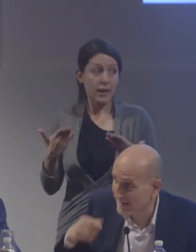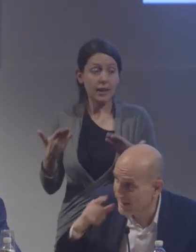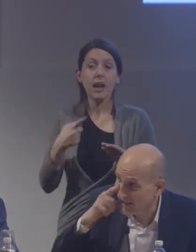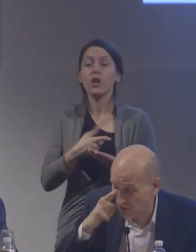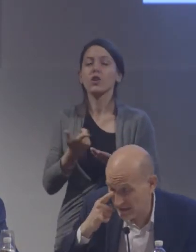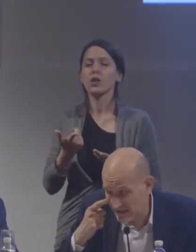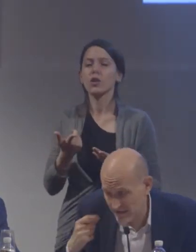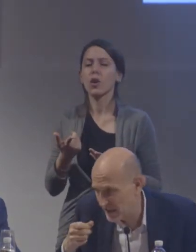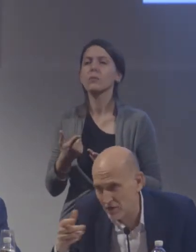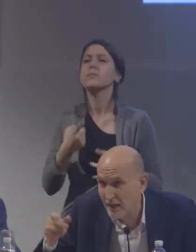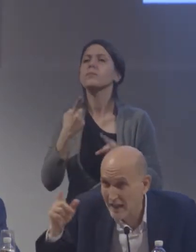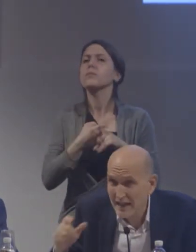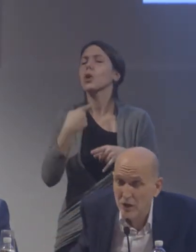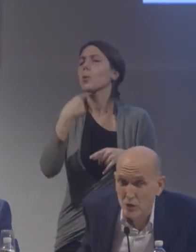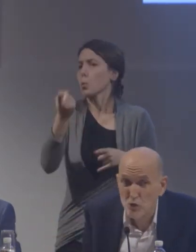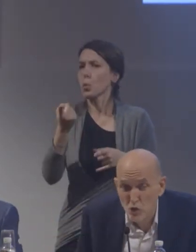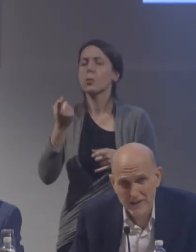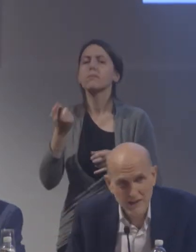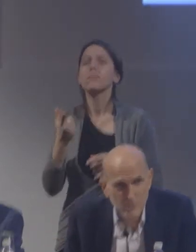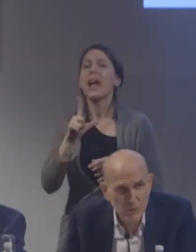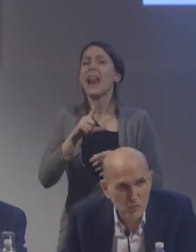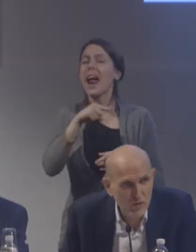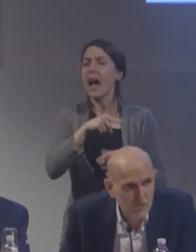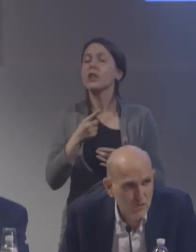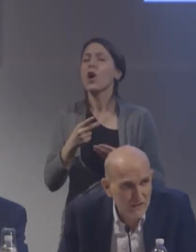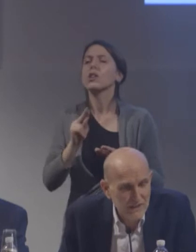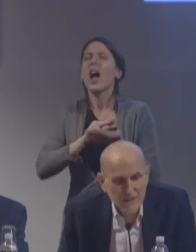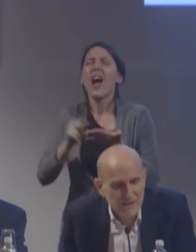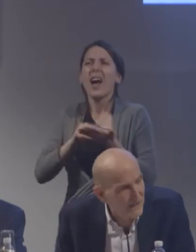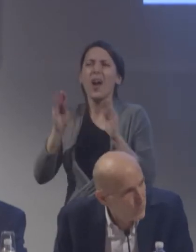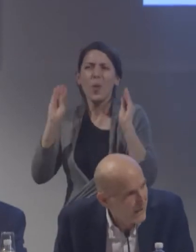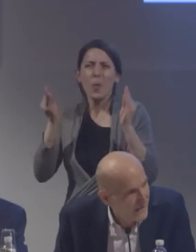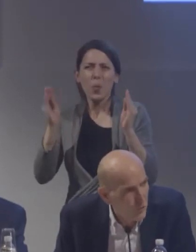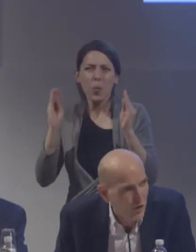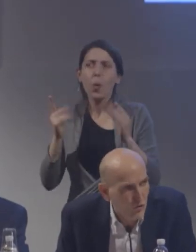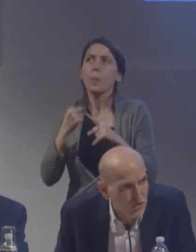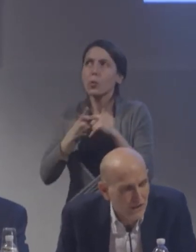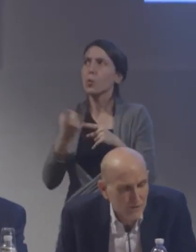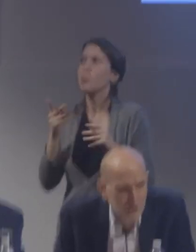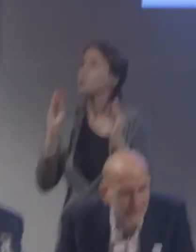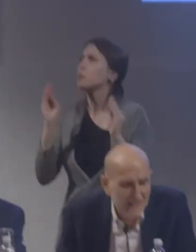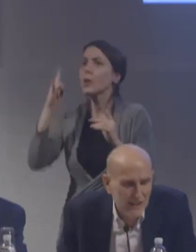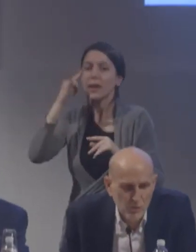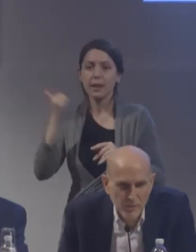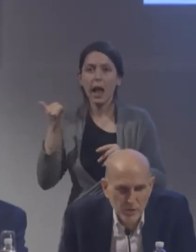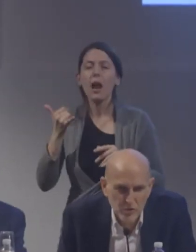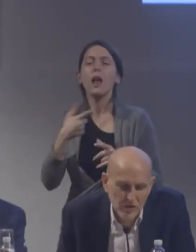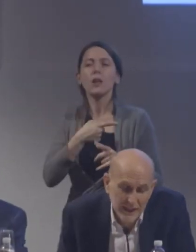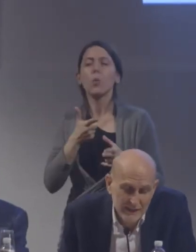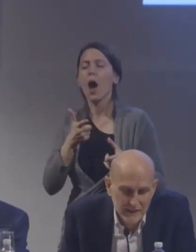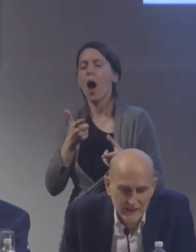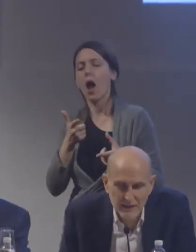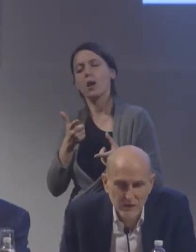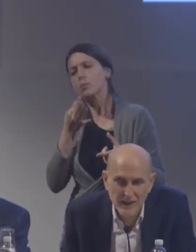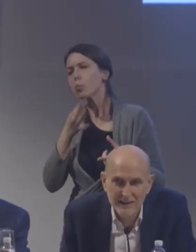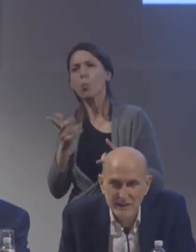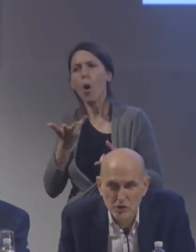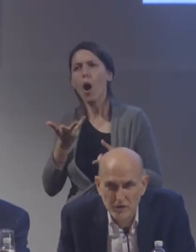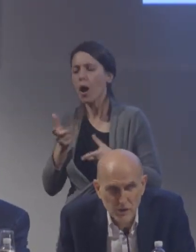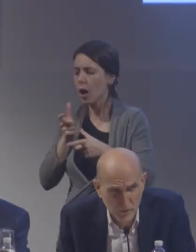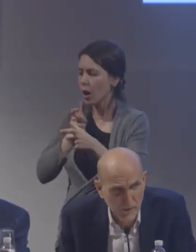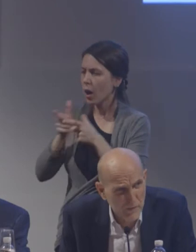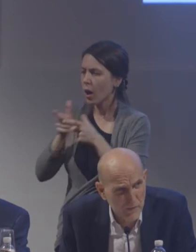c'è l'altro, La Terza va detto... con giovani autori e giovani intellettuali ancora oggi, la capacità di creare un rapporto che altri, a cui